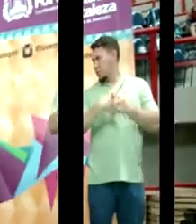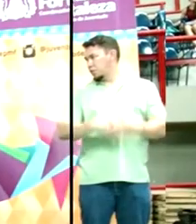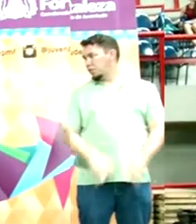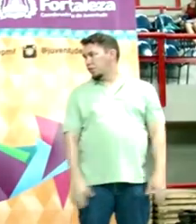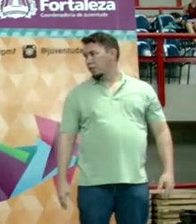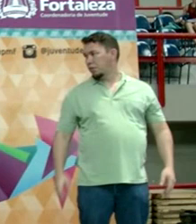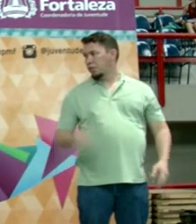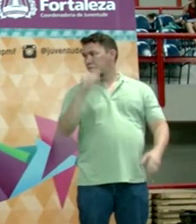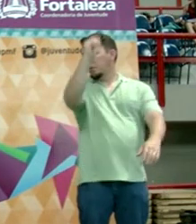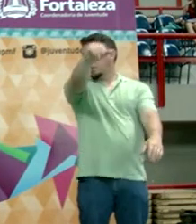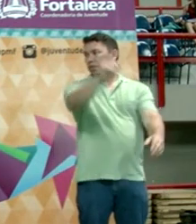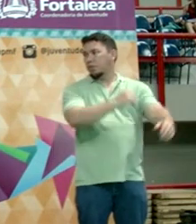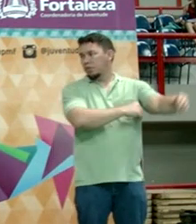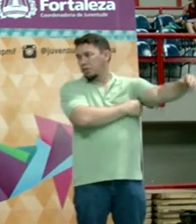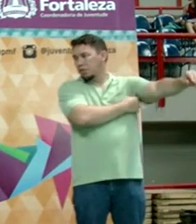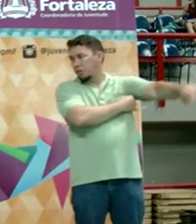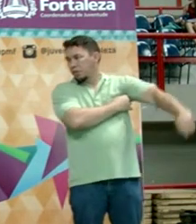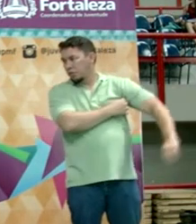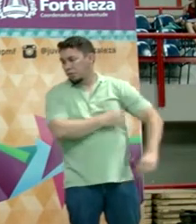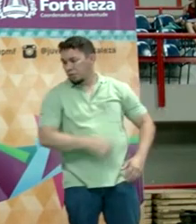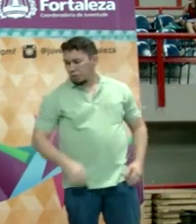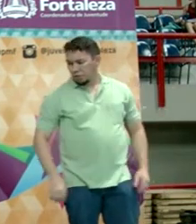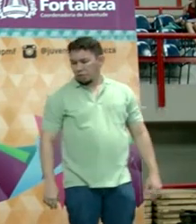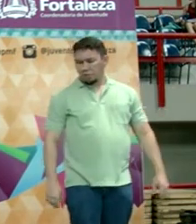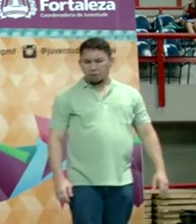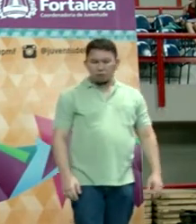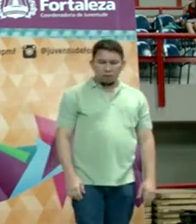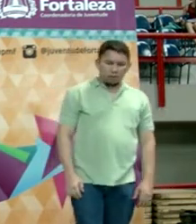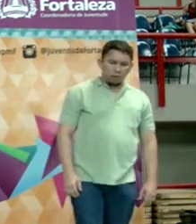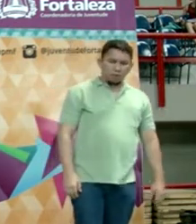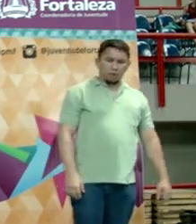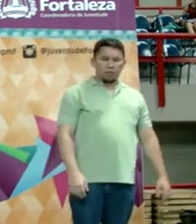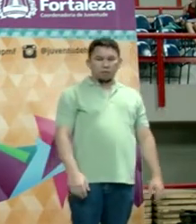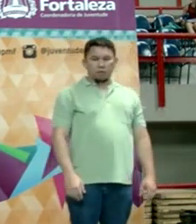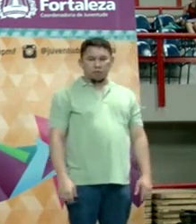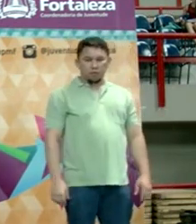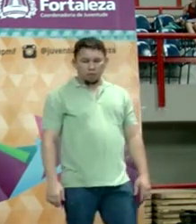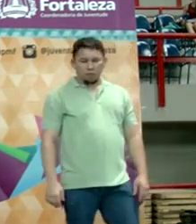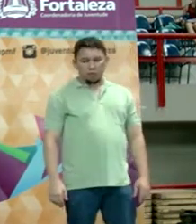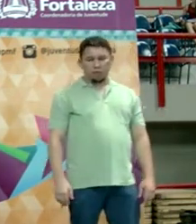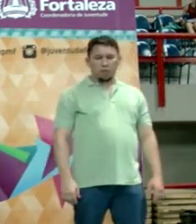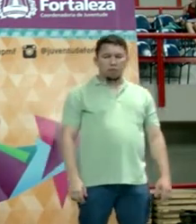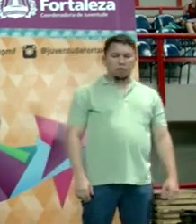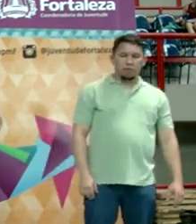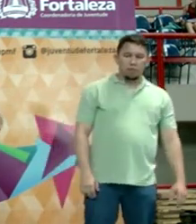42. Bom, vamos então à primeira questãozinha. Pessoal,